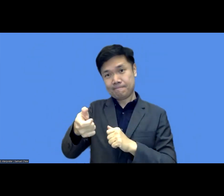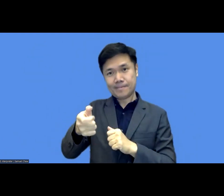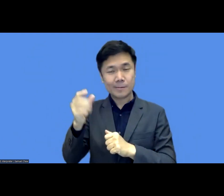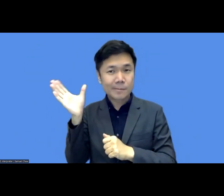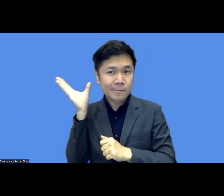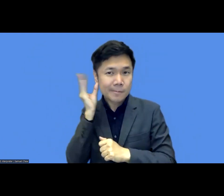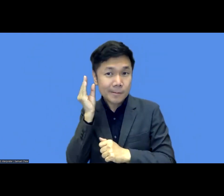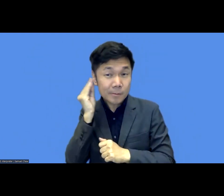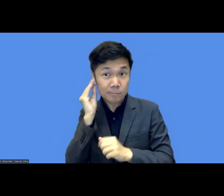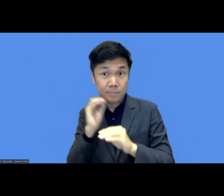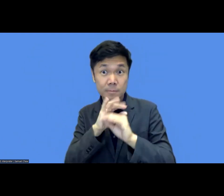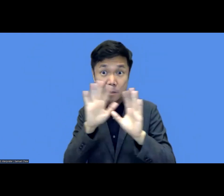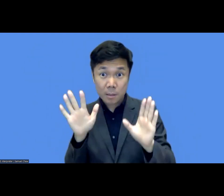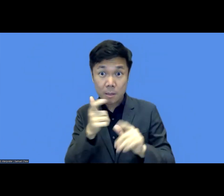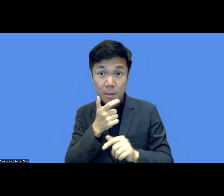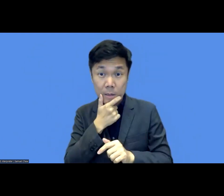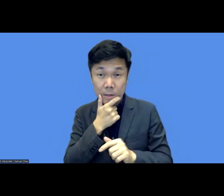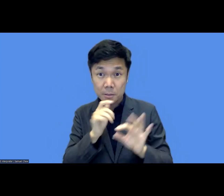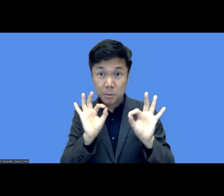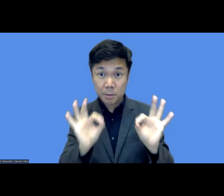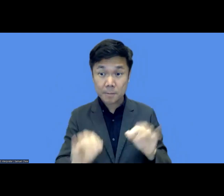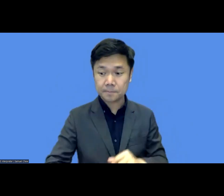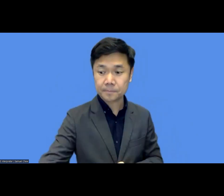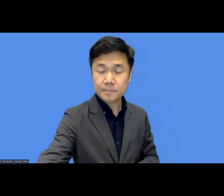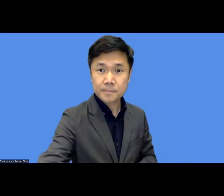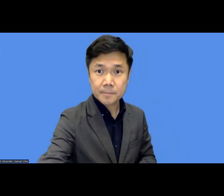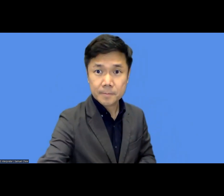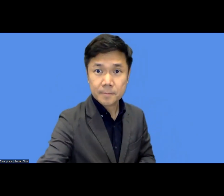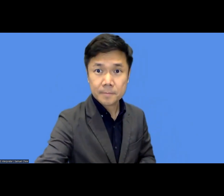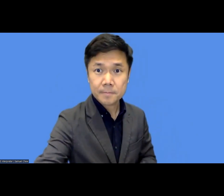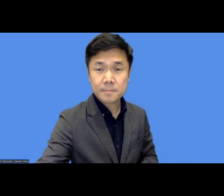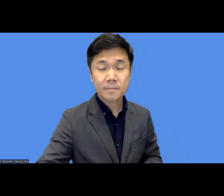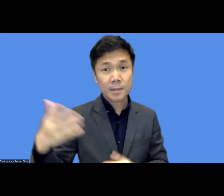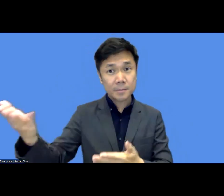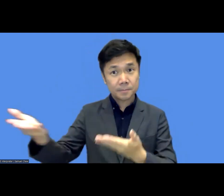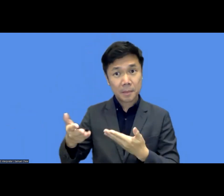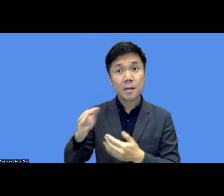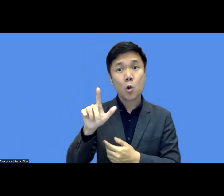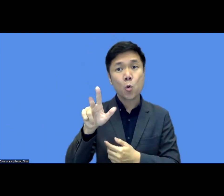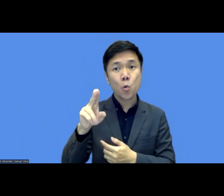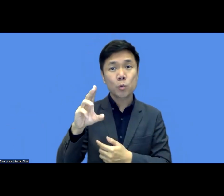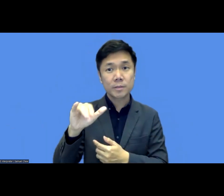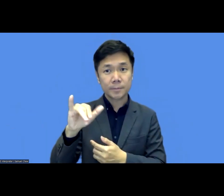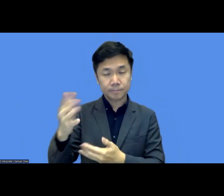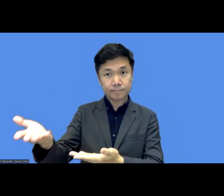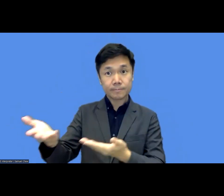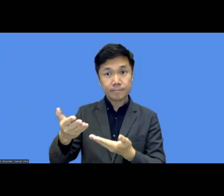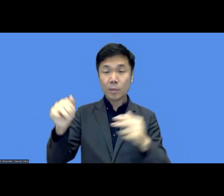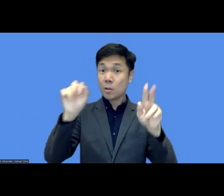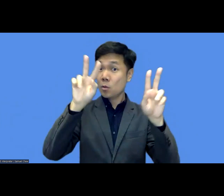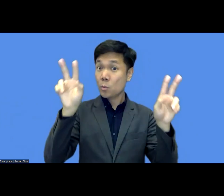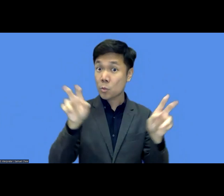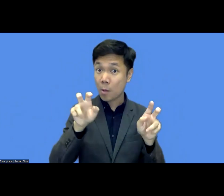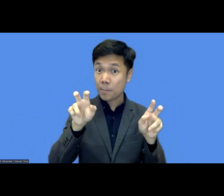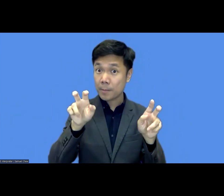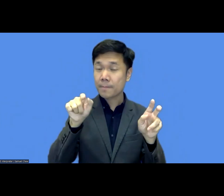And well taken on the point shared by Lucy, and we will discuss as well on intersection with. Y luego vamos